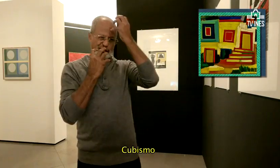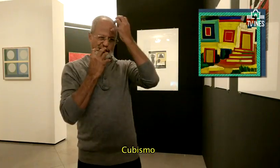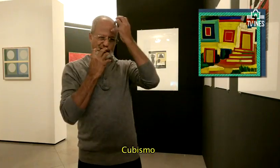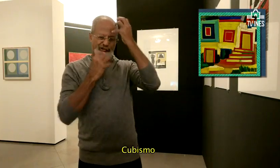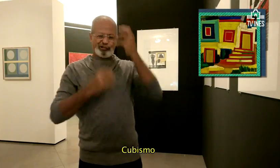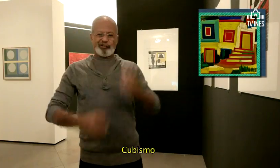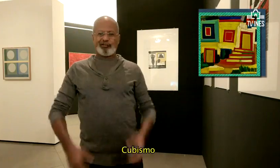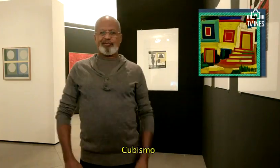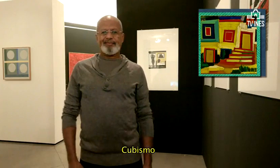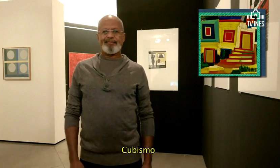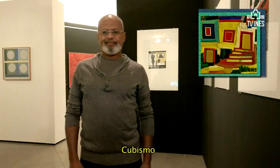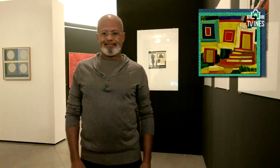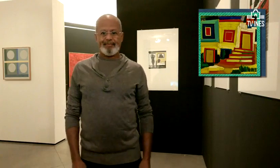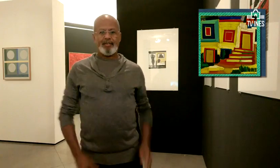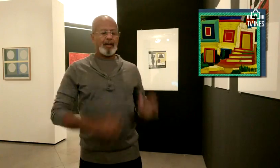Cubismo.